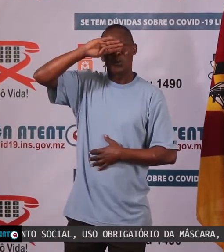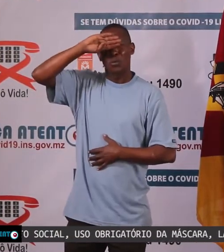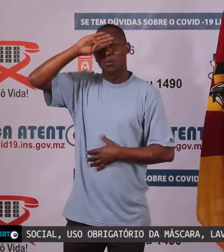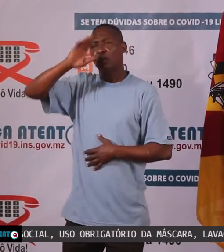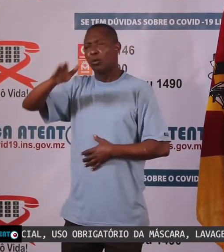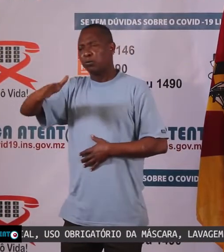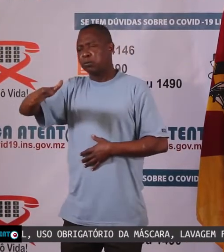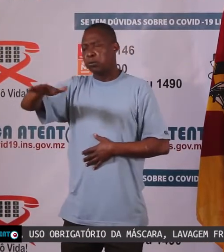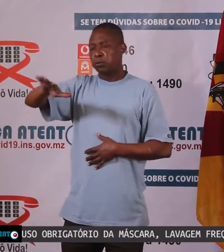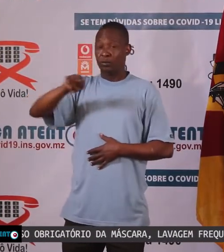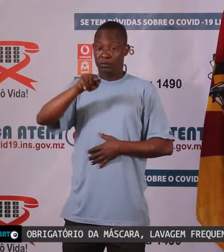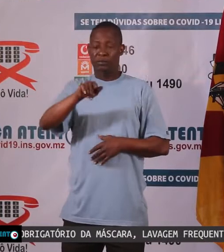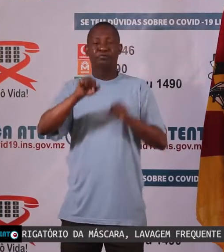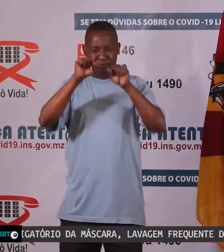hospitalar.